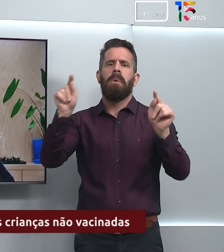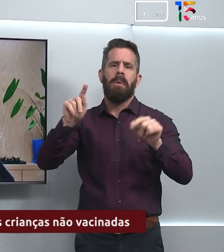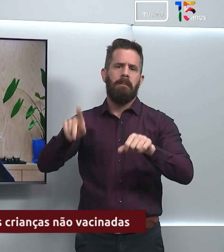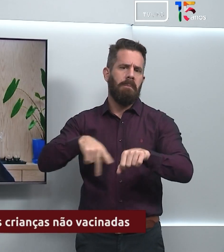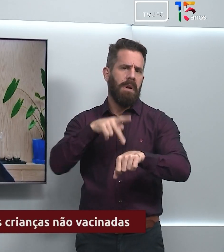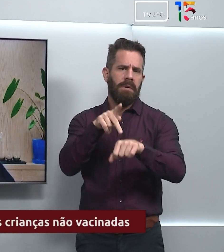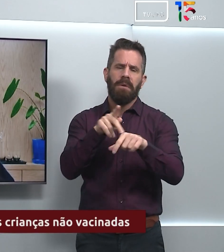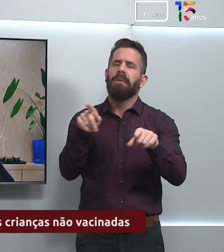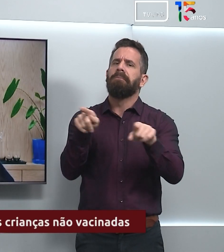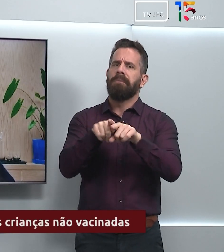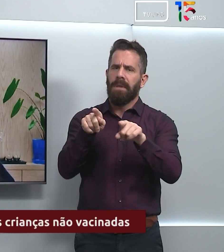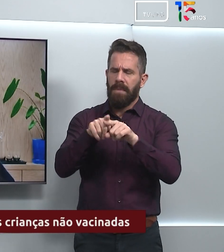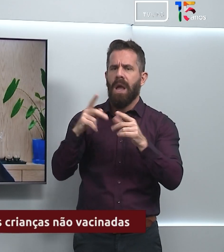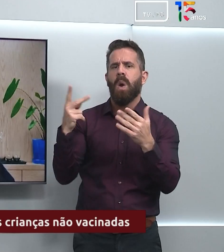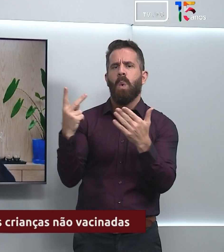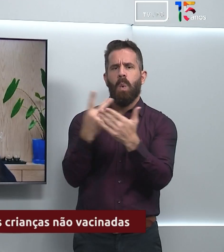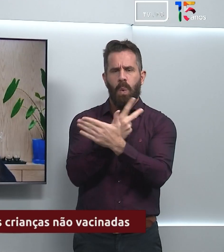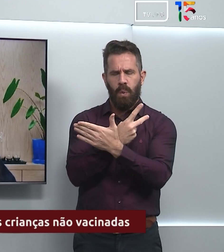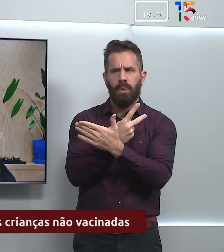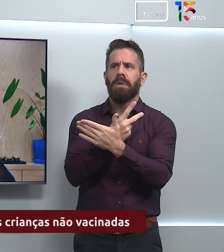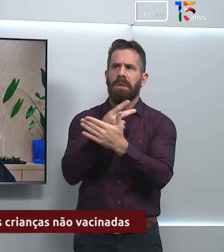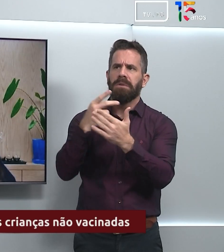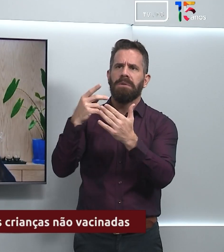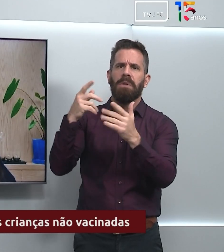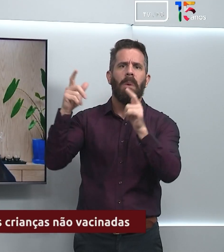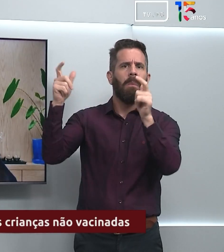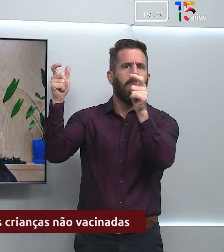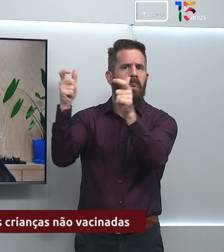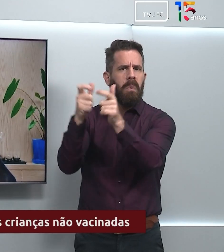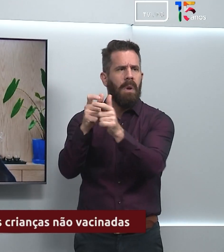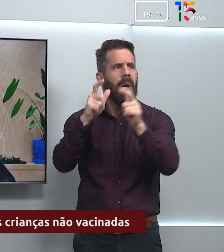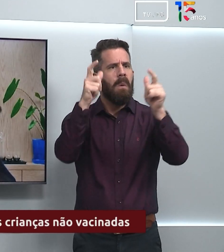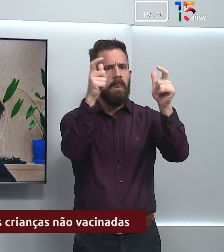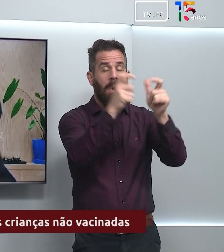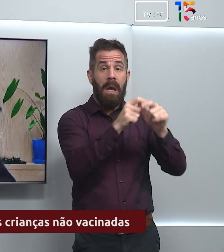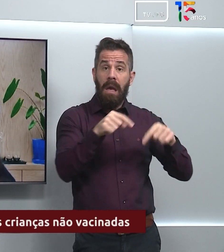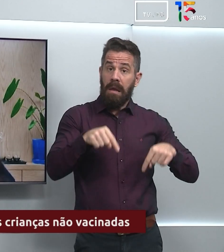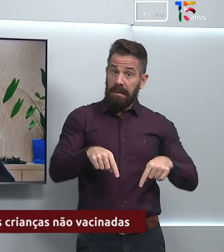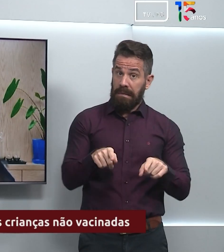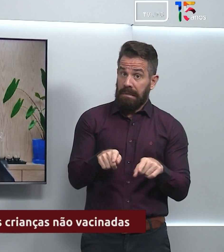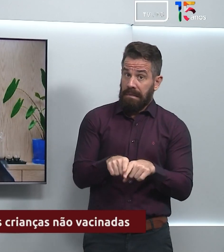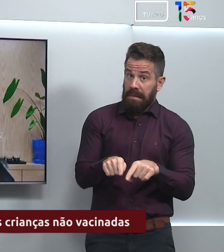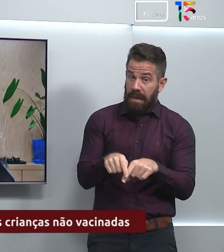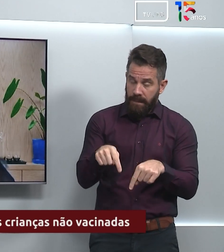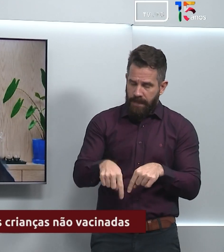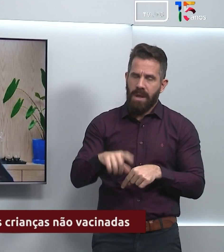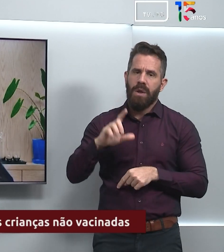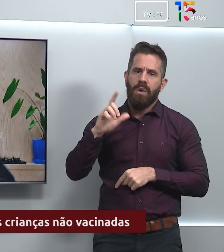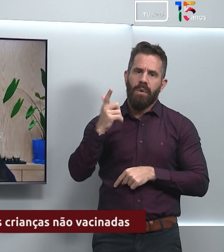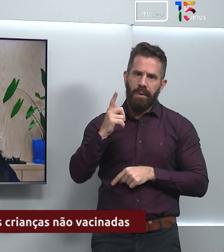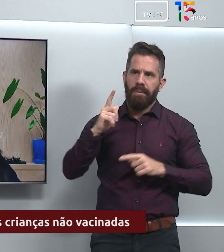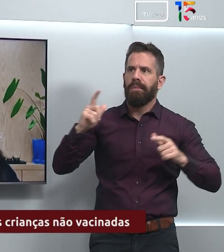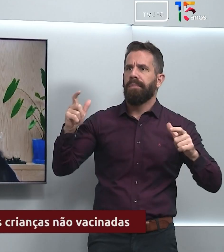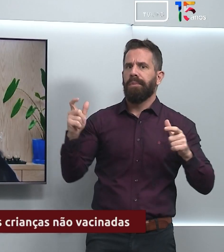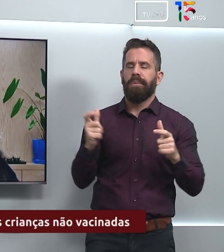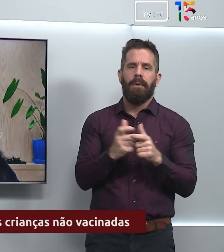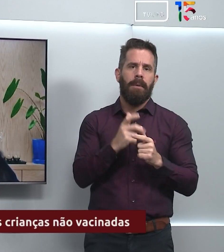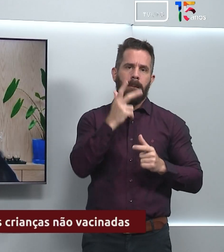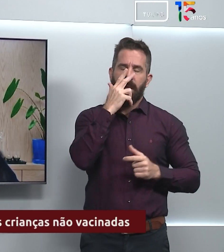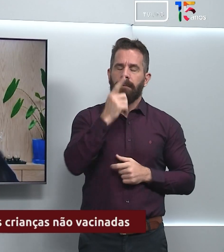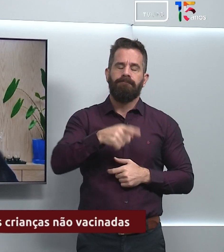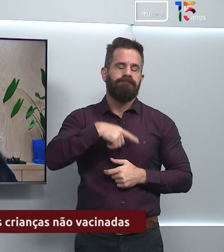elas têm caído bastante. Então, Goiânia também não está atingindo as metas para nenhuma das